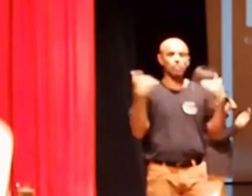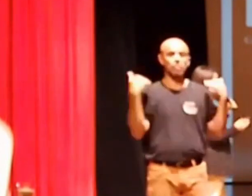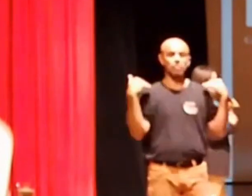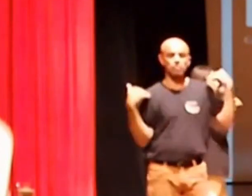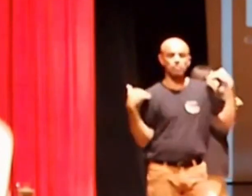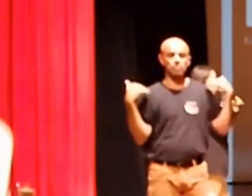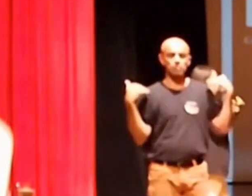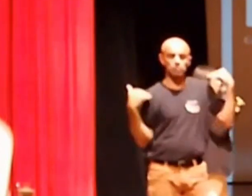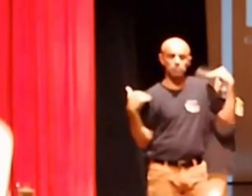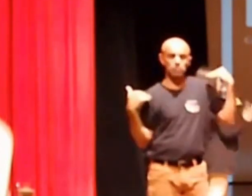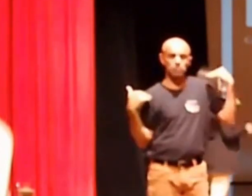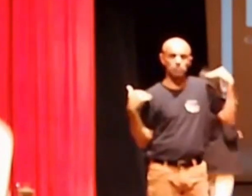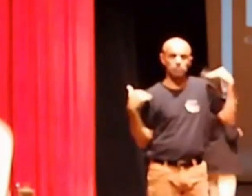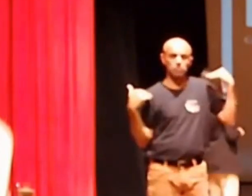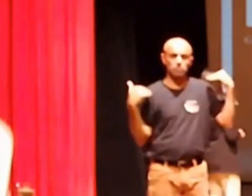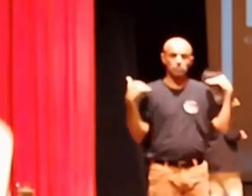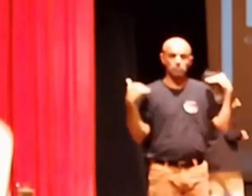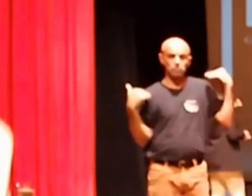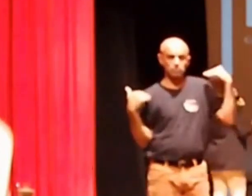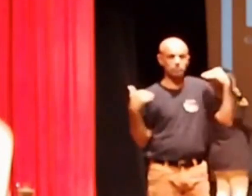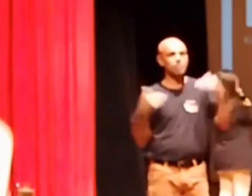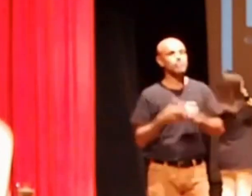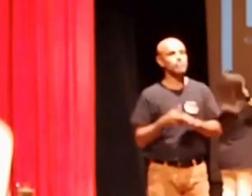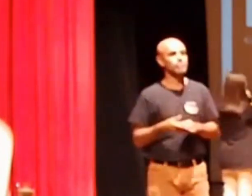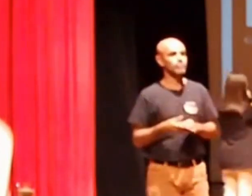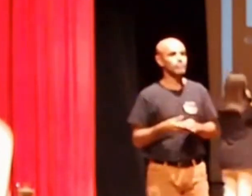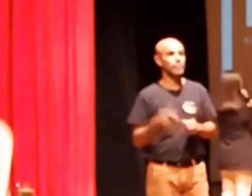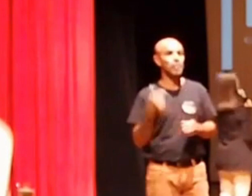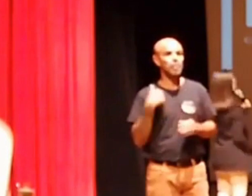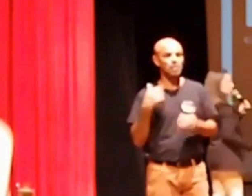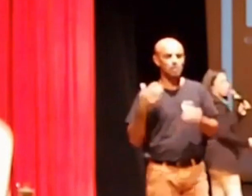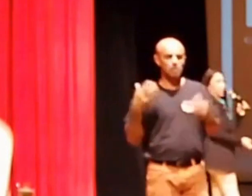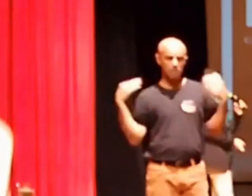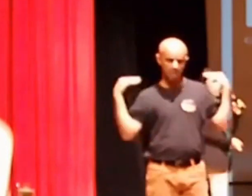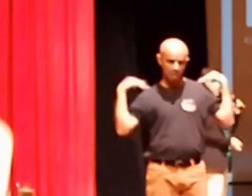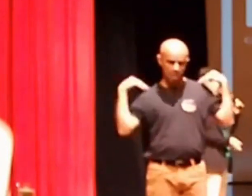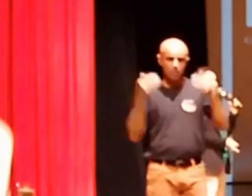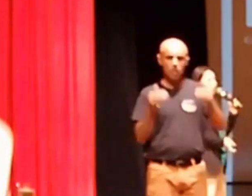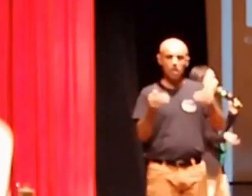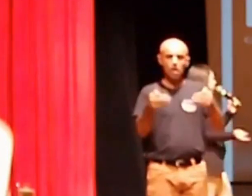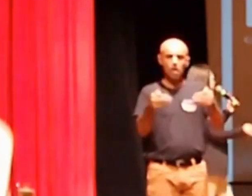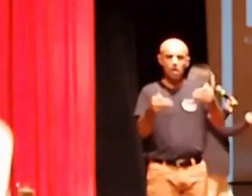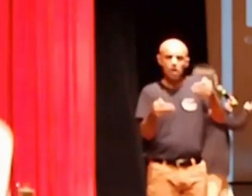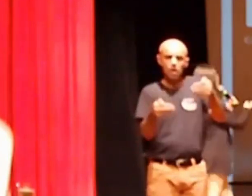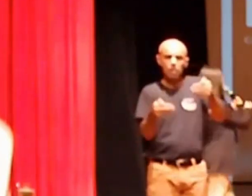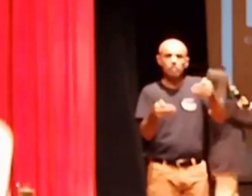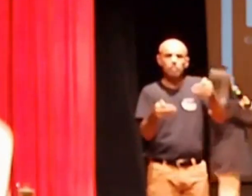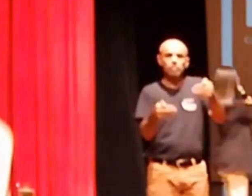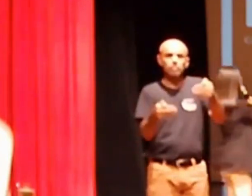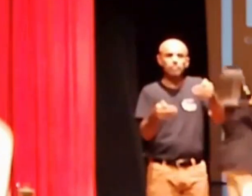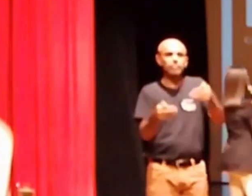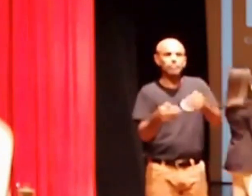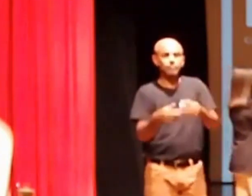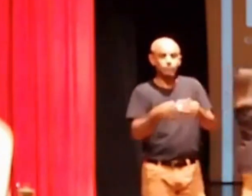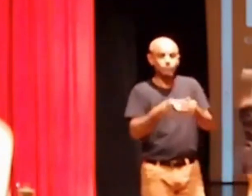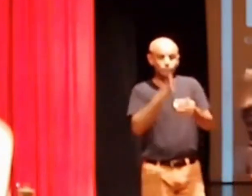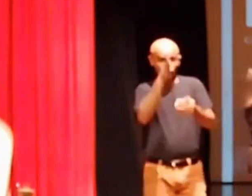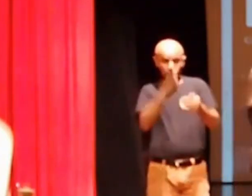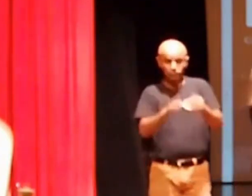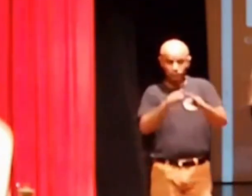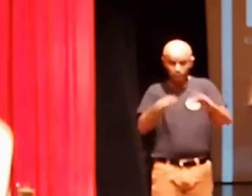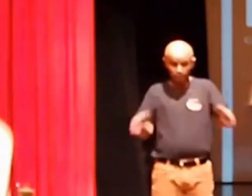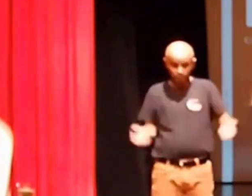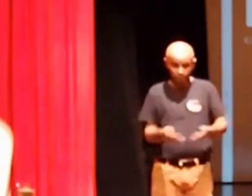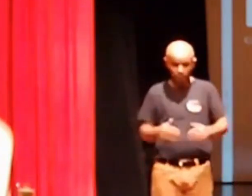que nem eu mencionei, um ombro mais alto que o outro, as escápulas também assimétricas, o triângulo de Thales, que nada mais é do que